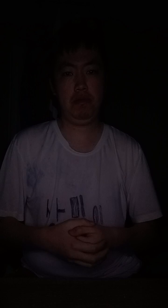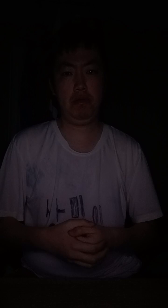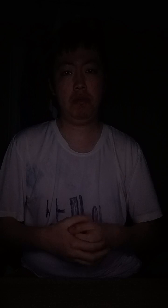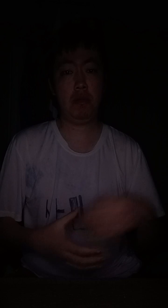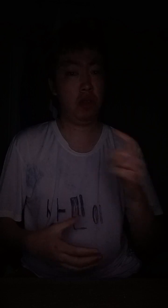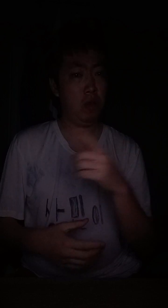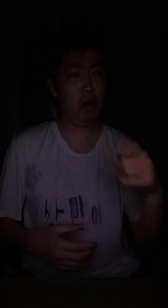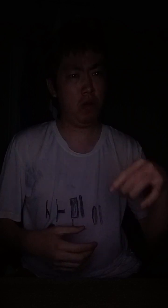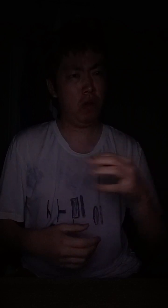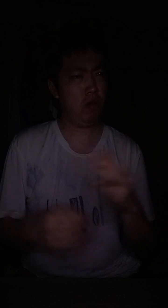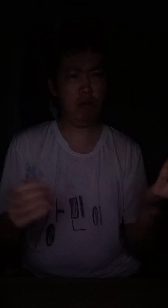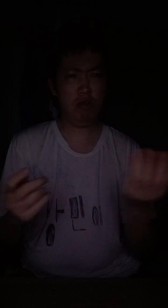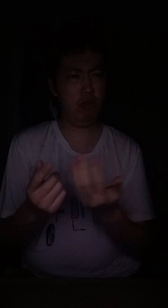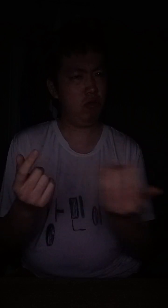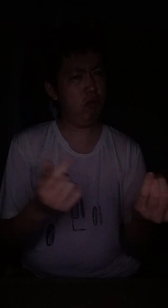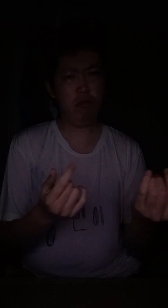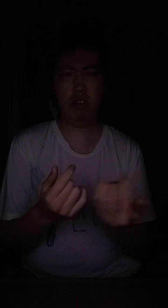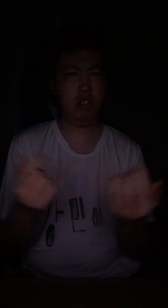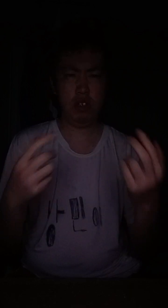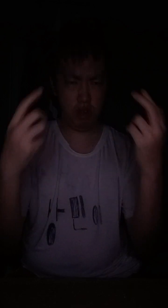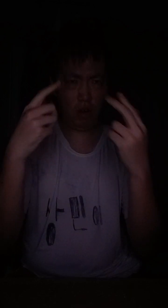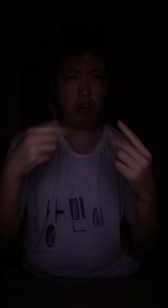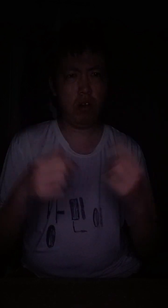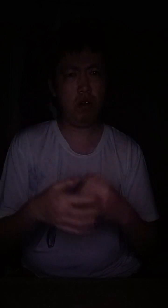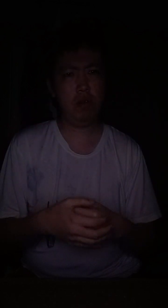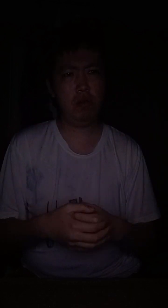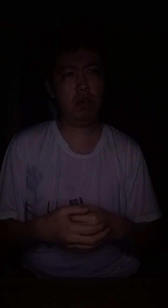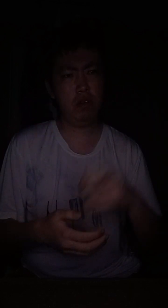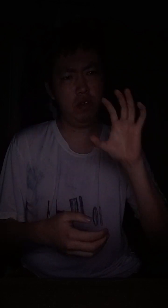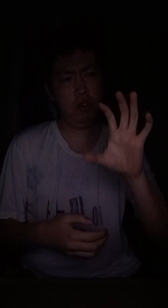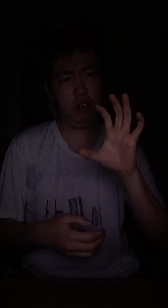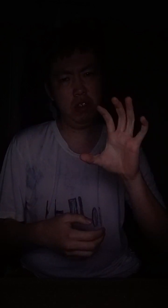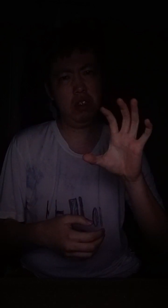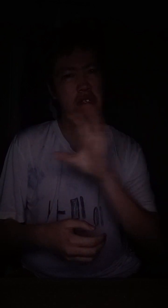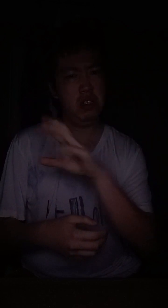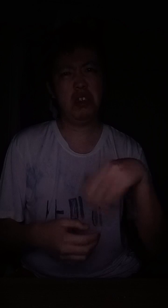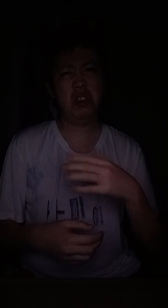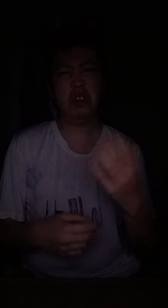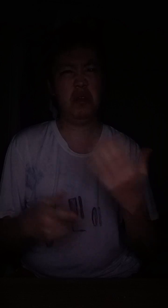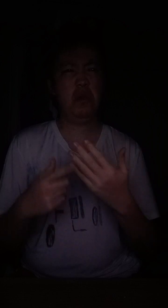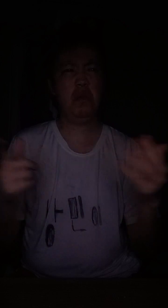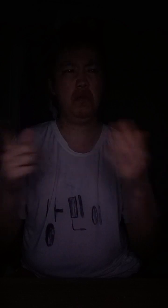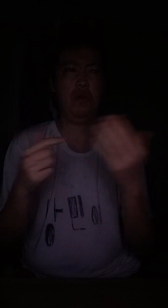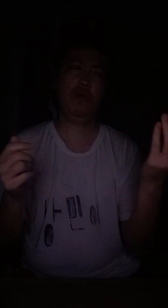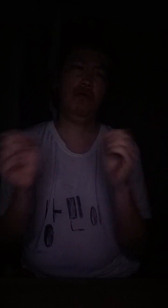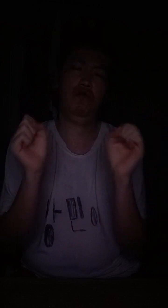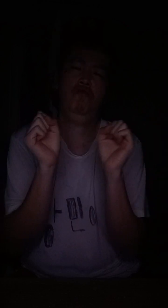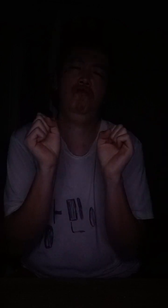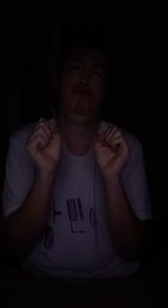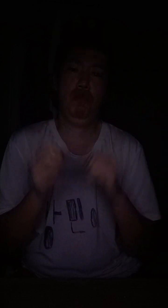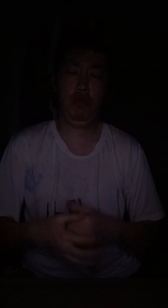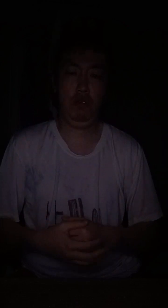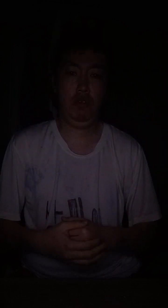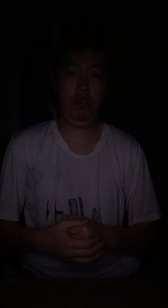어디도 신뢰할 수 없다는 그런 불안감이 계속 들고 화장실 이런 데 가는 게 너무 두려워요. 교내